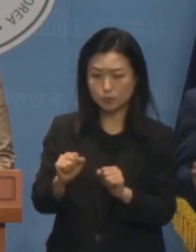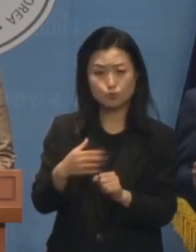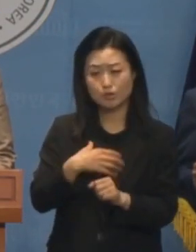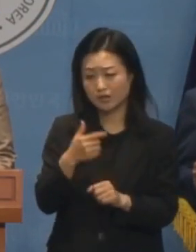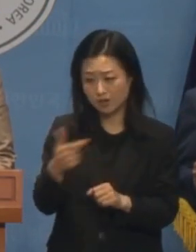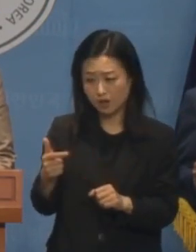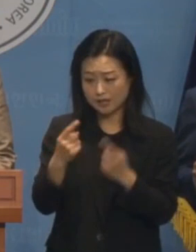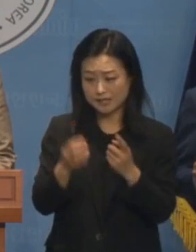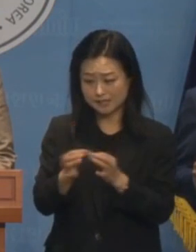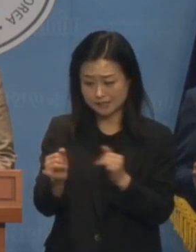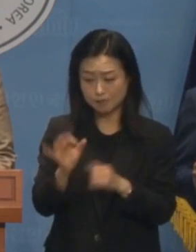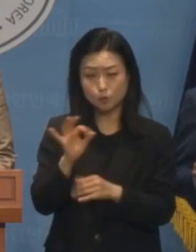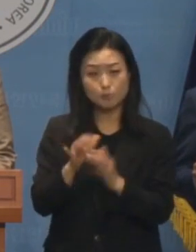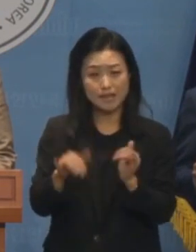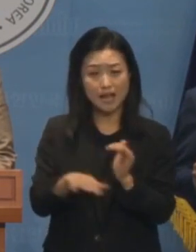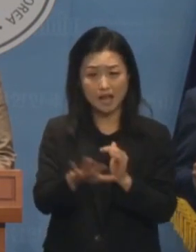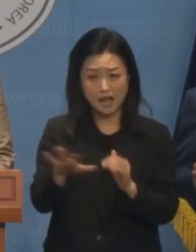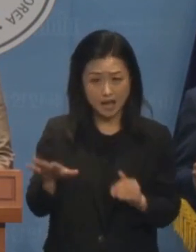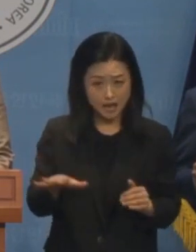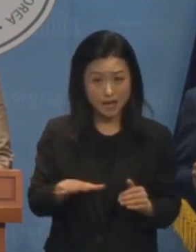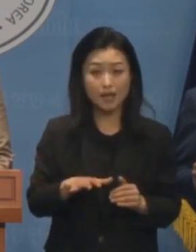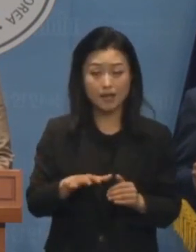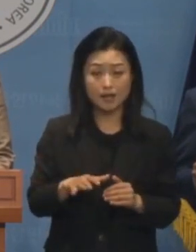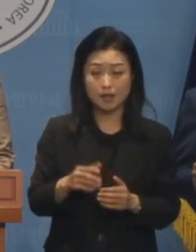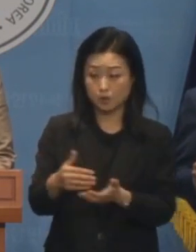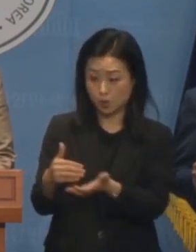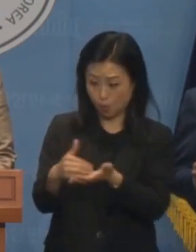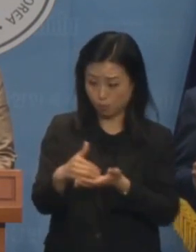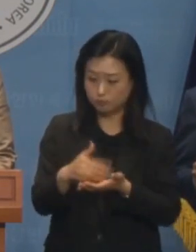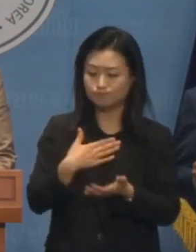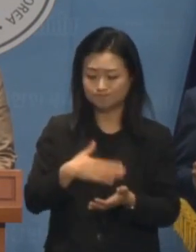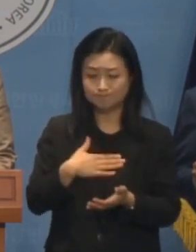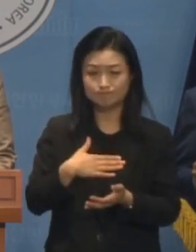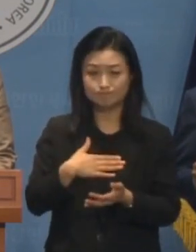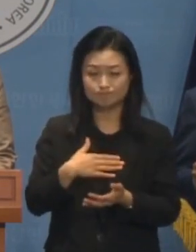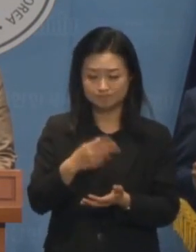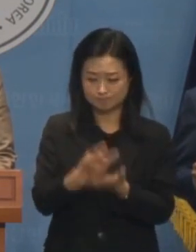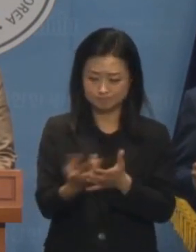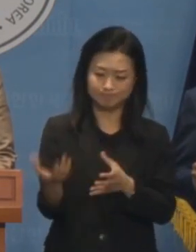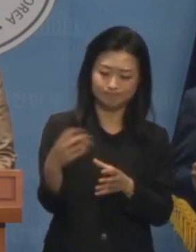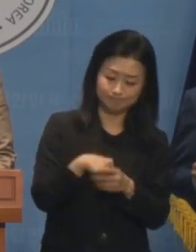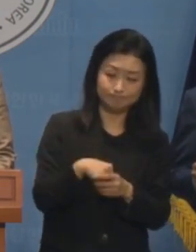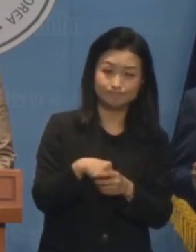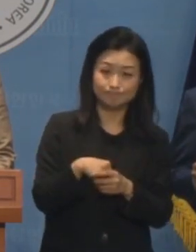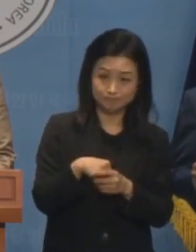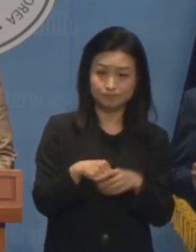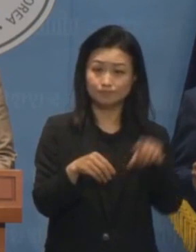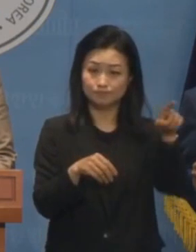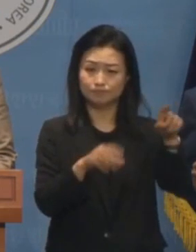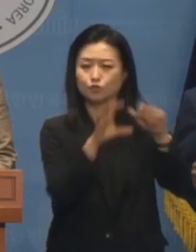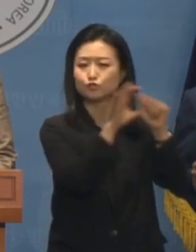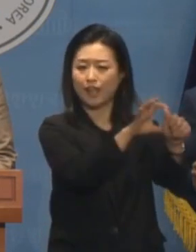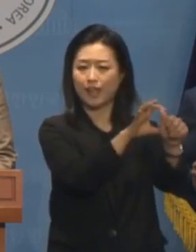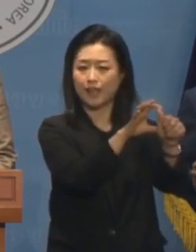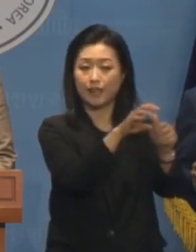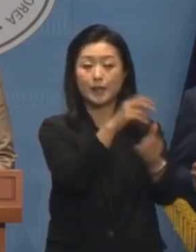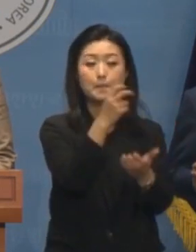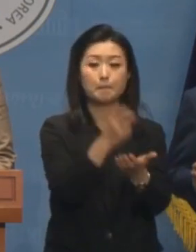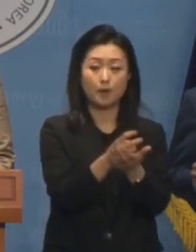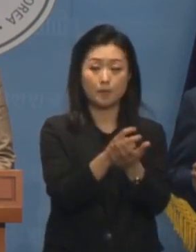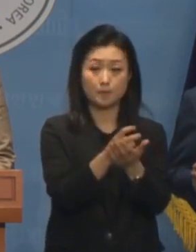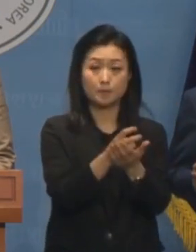자영업자들, 소비자들의 그 정당한 요구들이 입법에 반영될 수 있도록 온라인 플랫폼